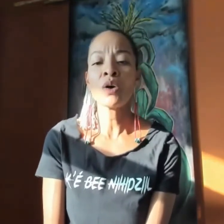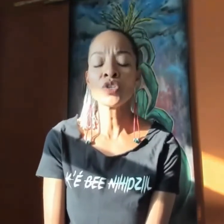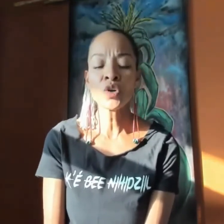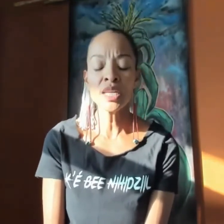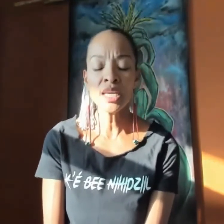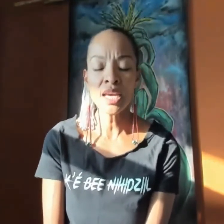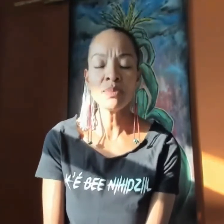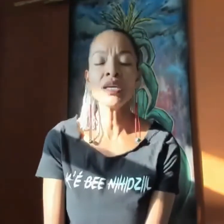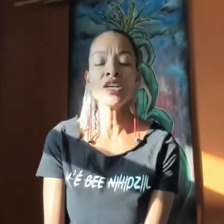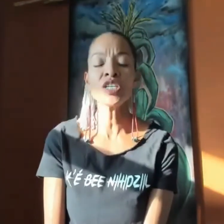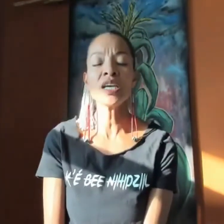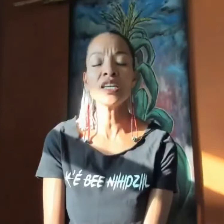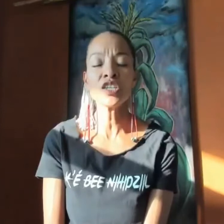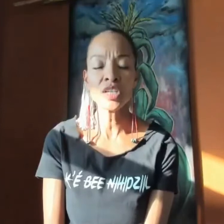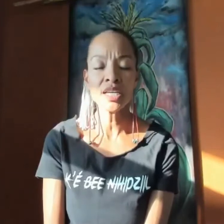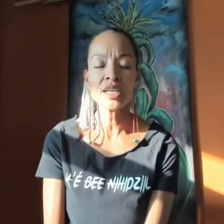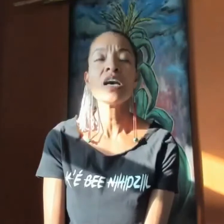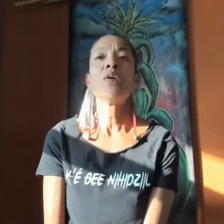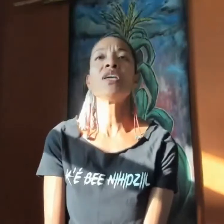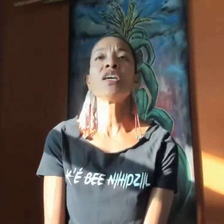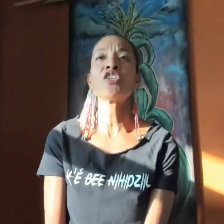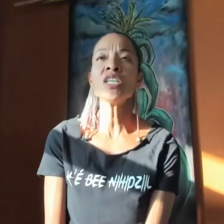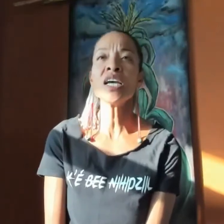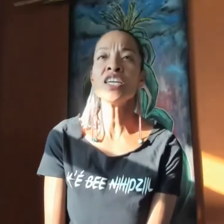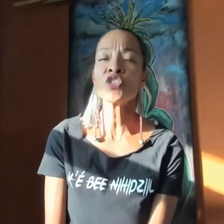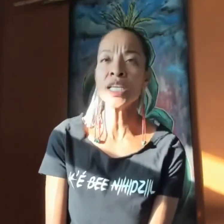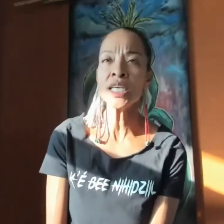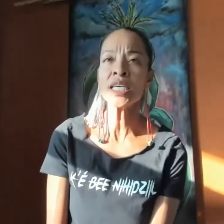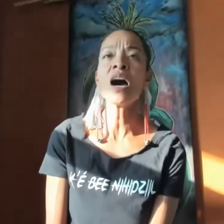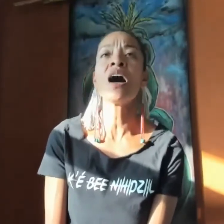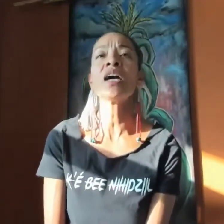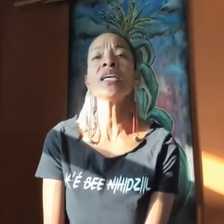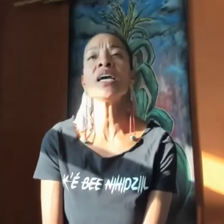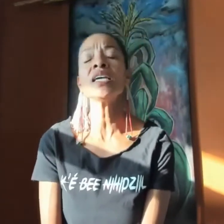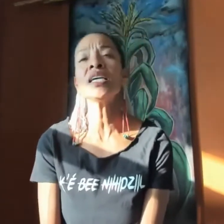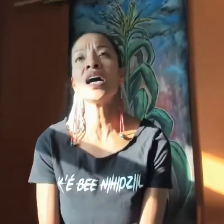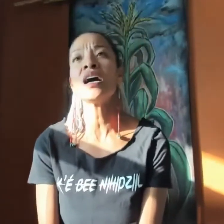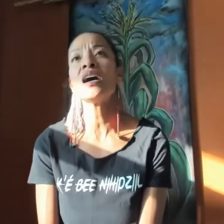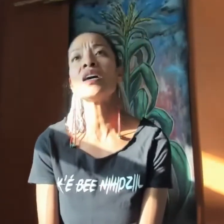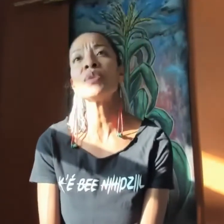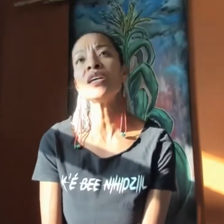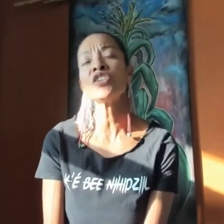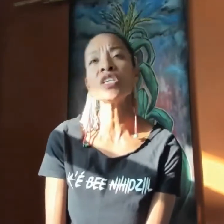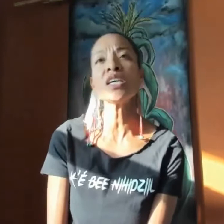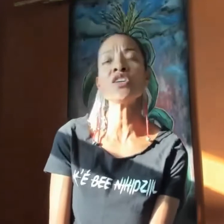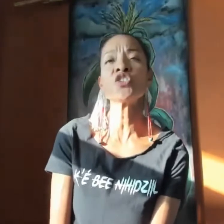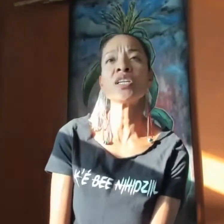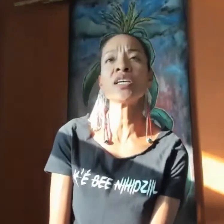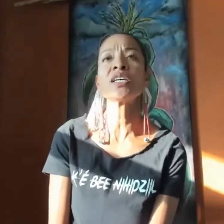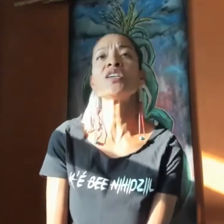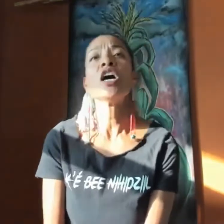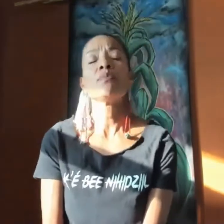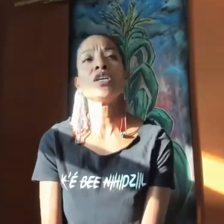Topa hojo ni e pi a ji e nishle, pi a ji e nishle, aha iye iya, pi a ji e